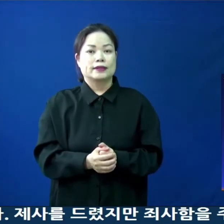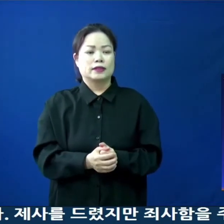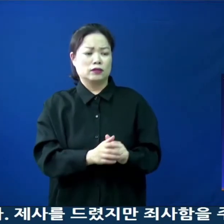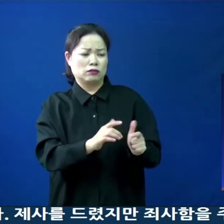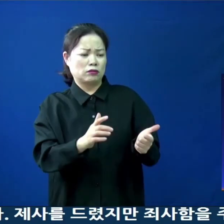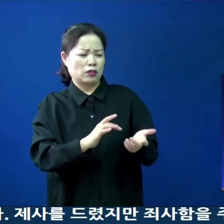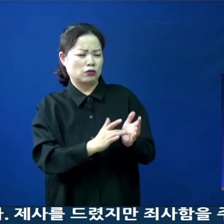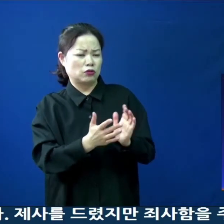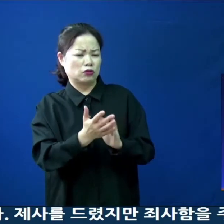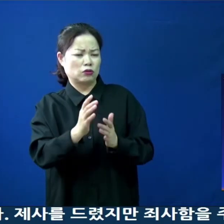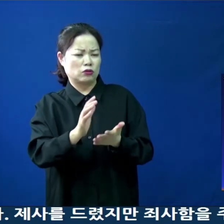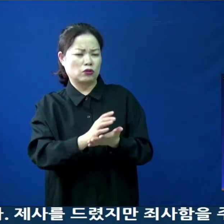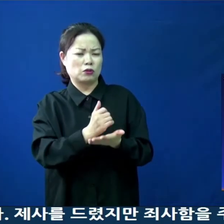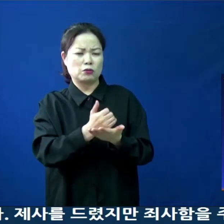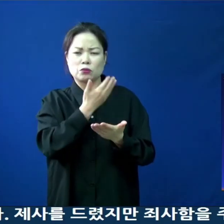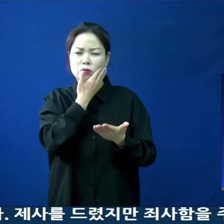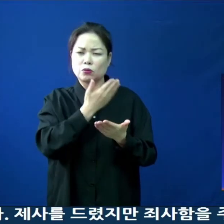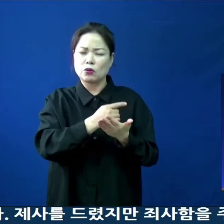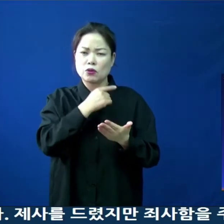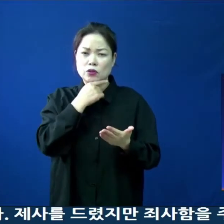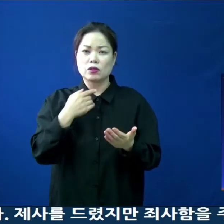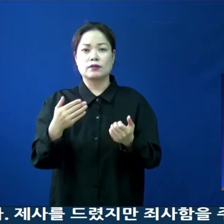그들도 예수 그리스도의 보혈 때문에